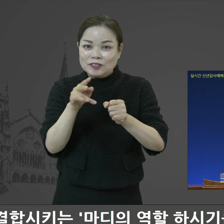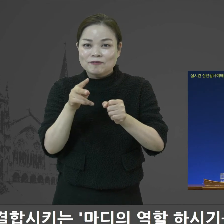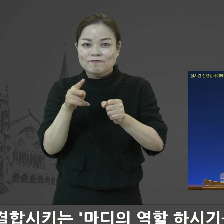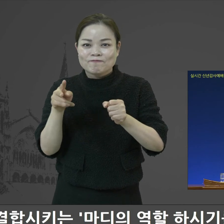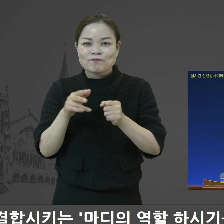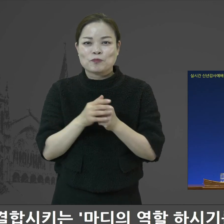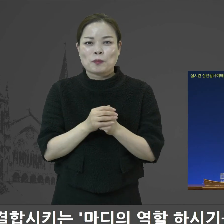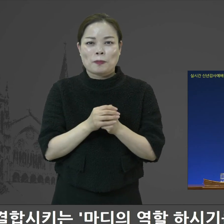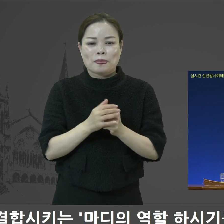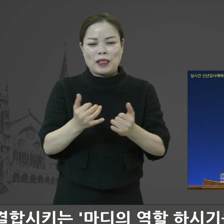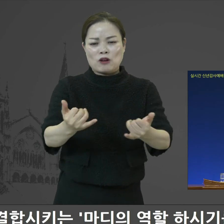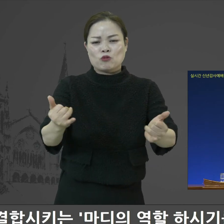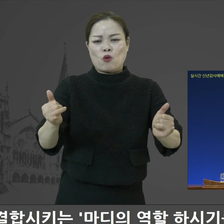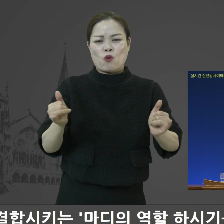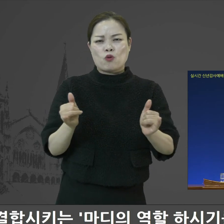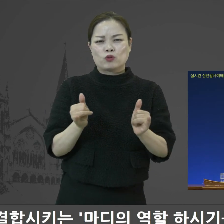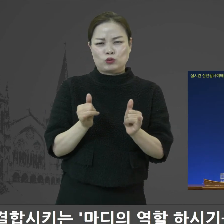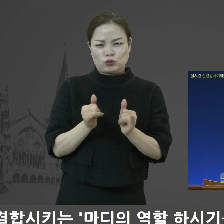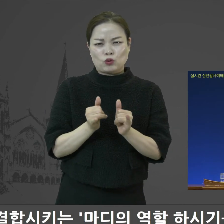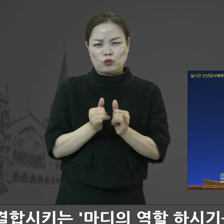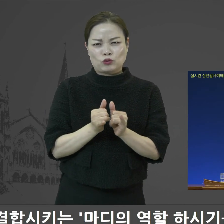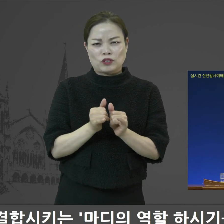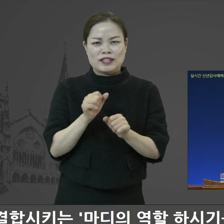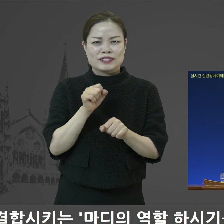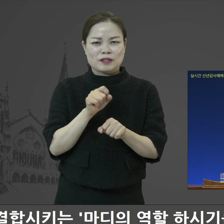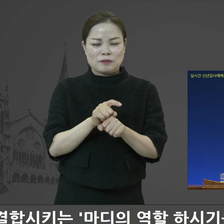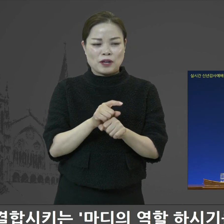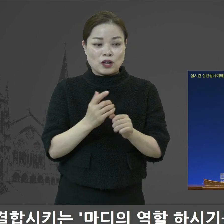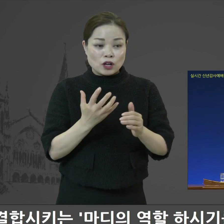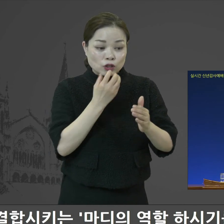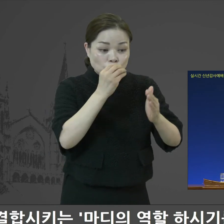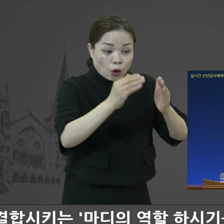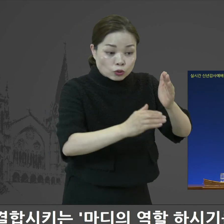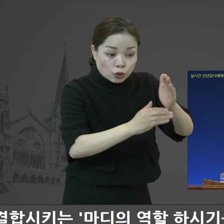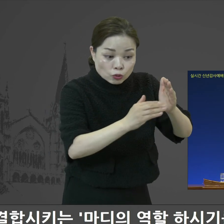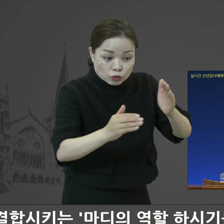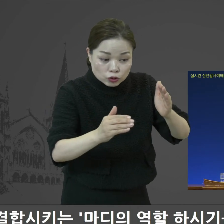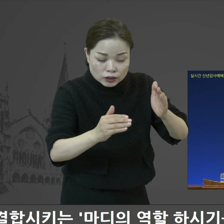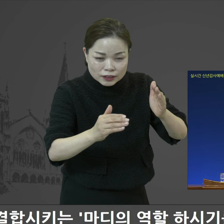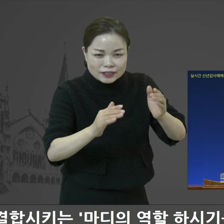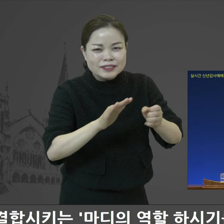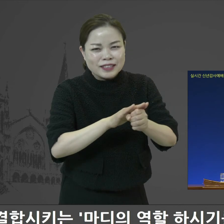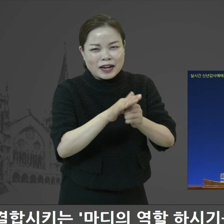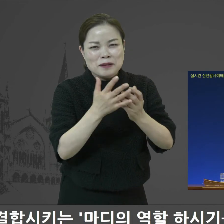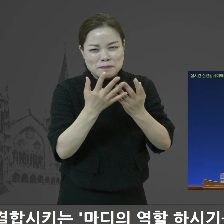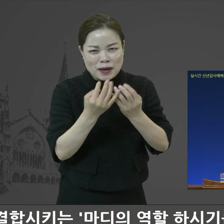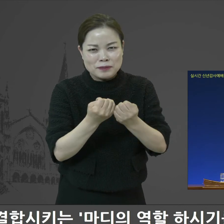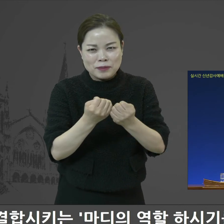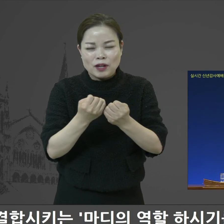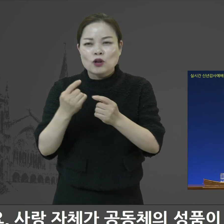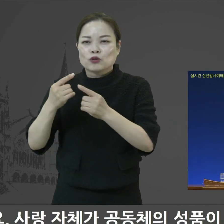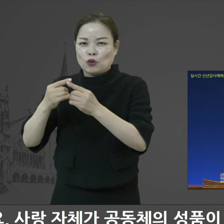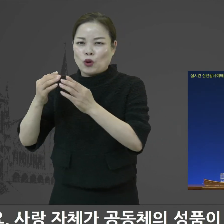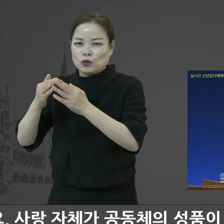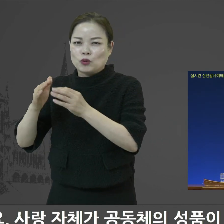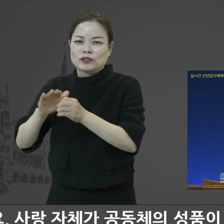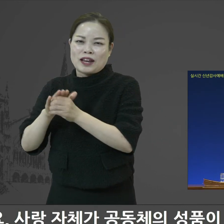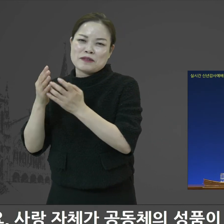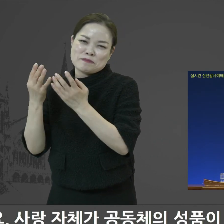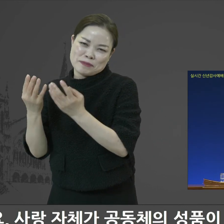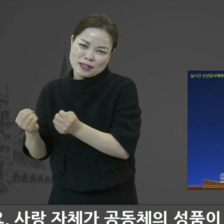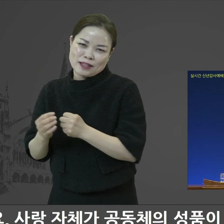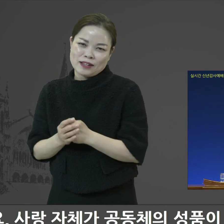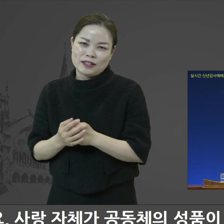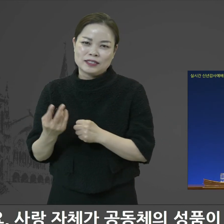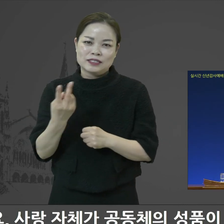이 공동체의 성품이 될 수 있어요. 성도들이 사랑이 많으면 교회도 사랑이 많을 수 있습니다. 저는